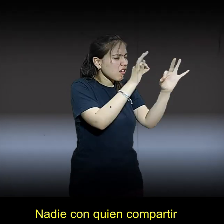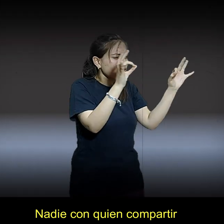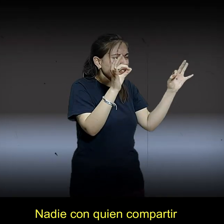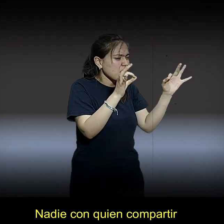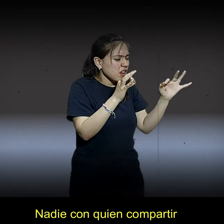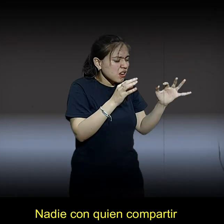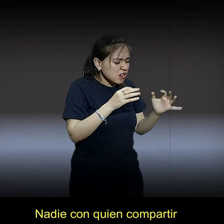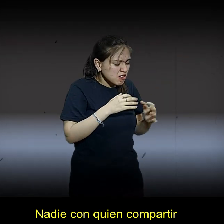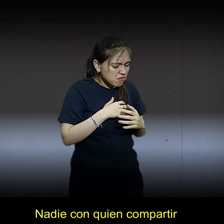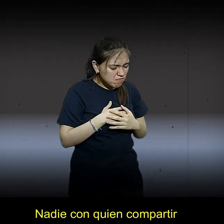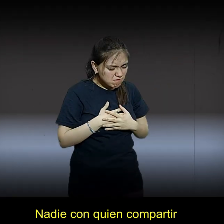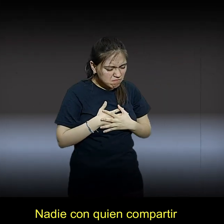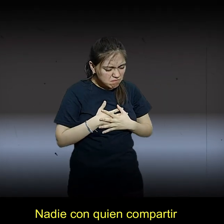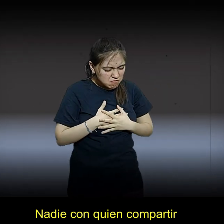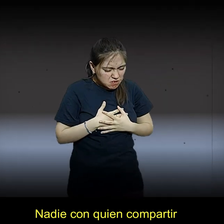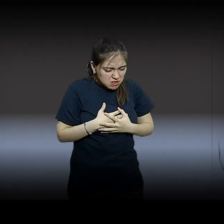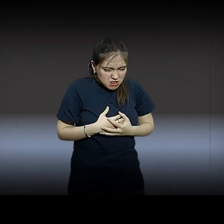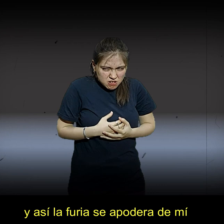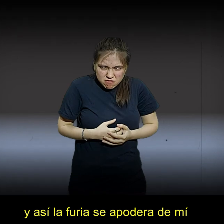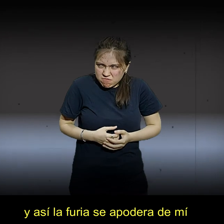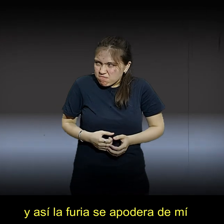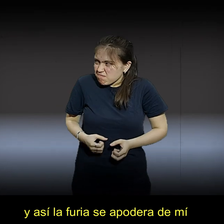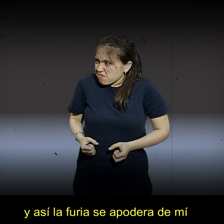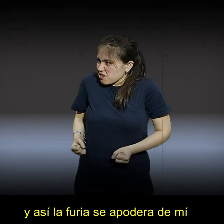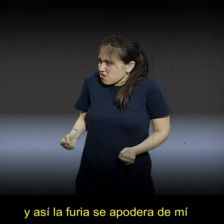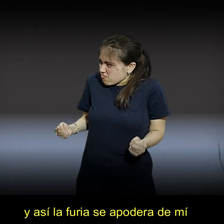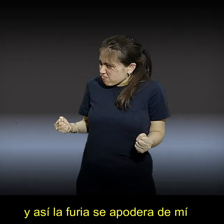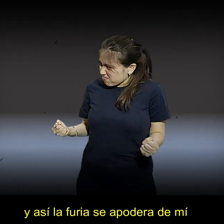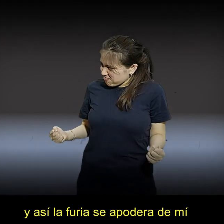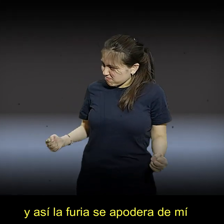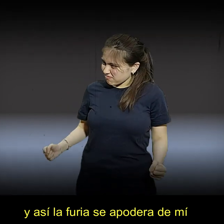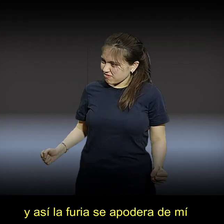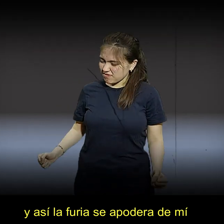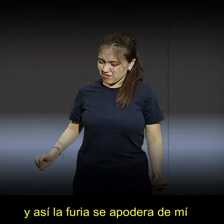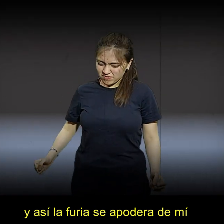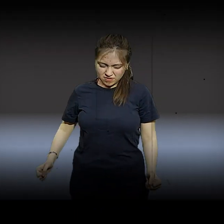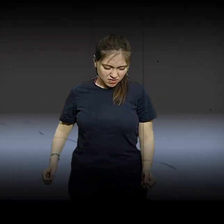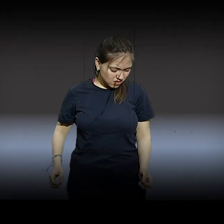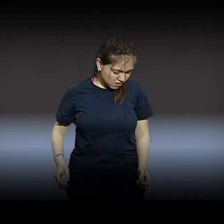La y así la furia se apodera de mí.